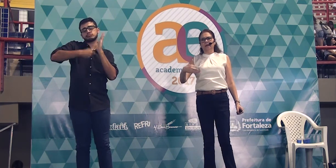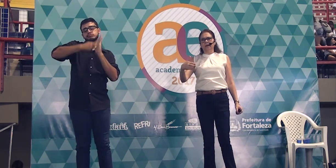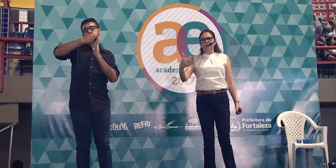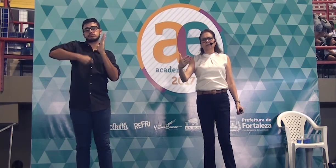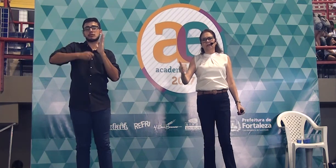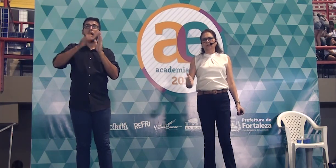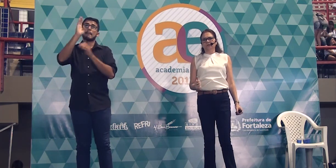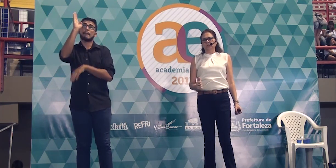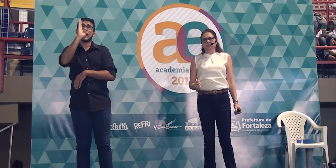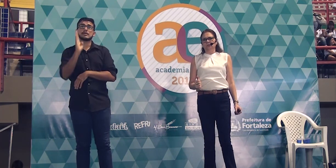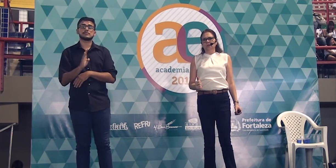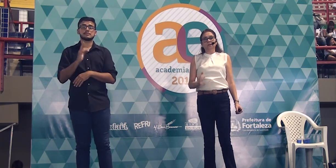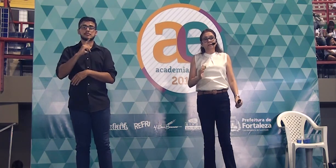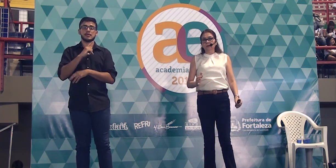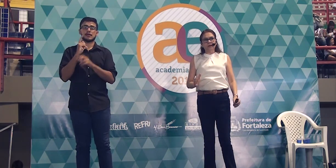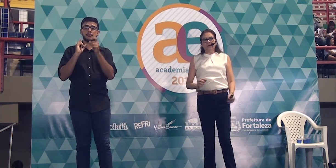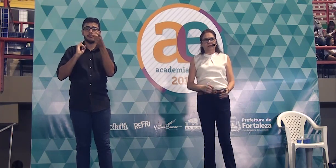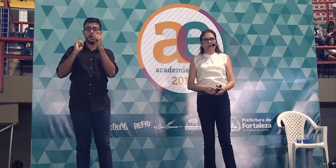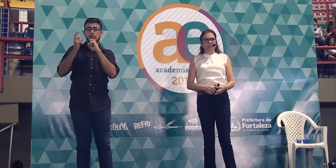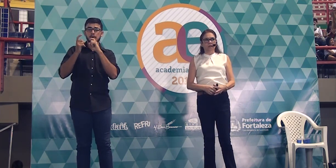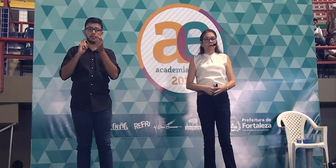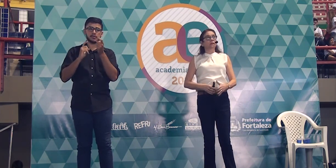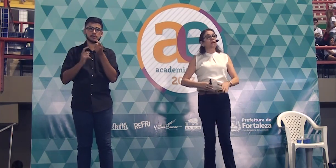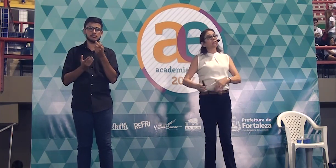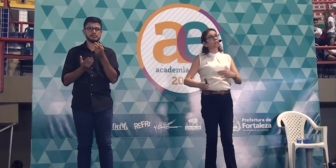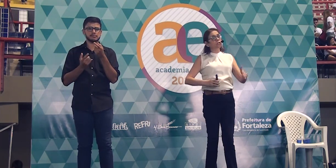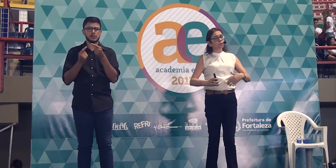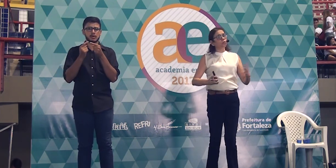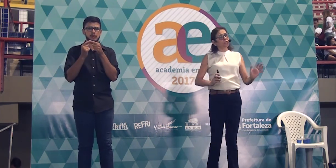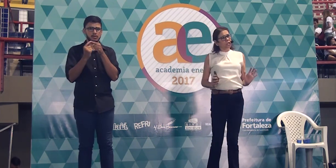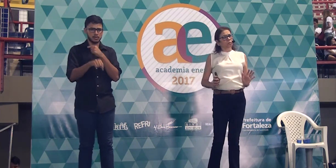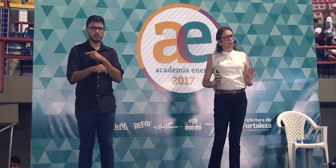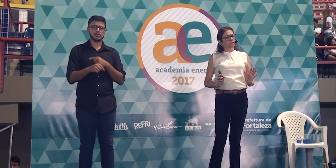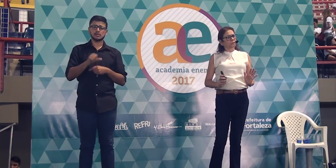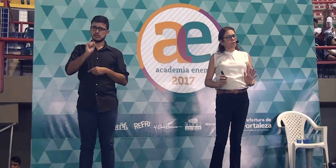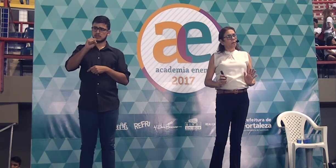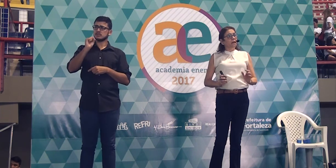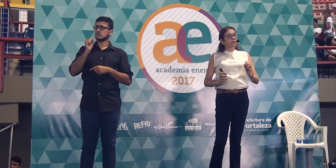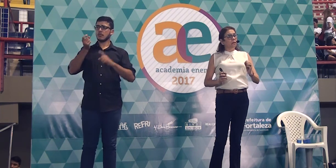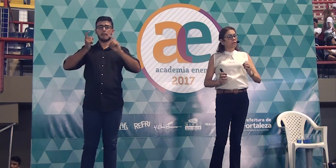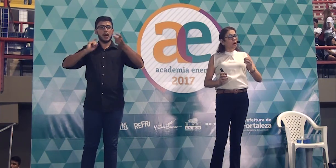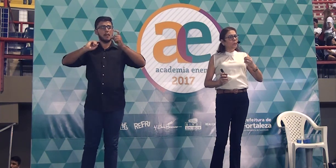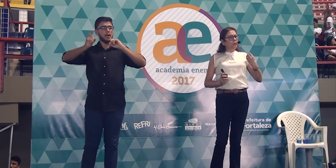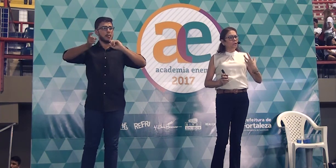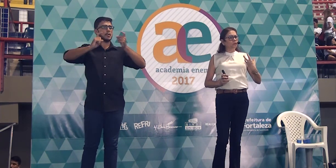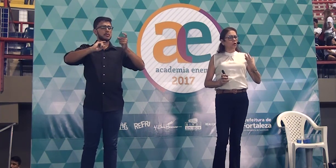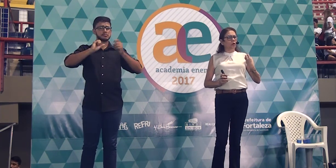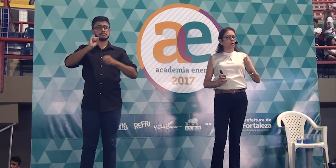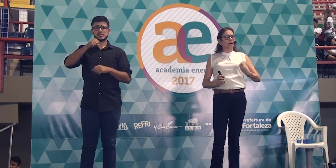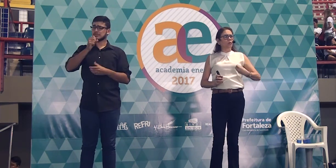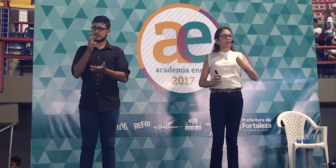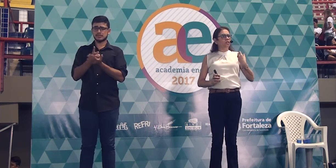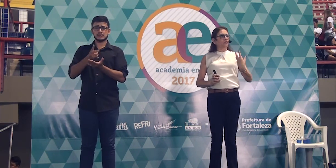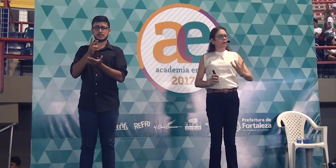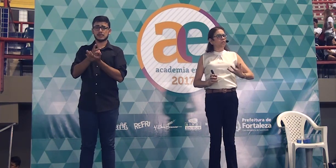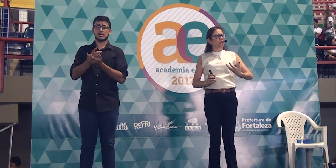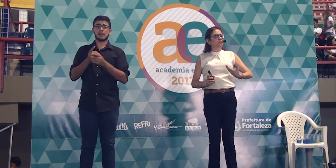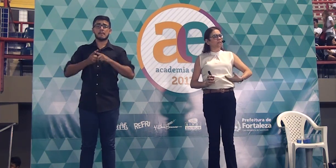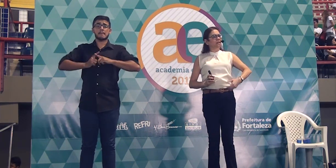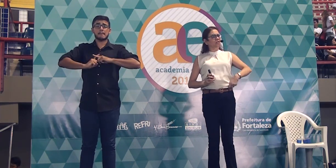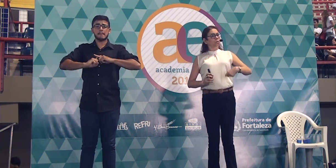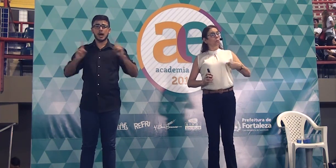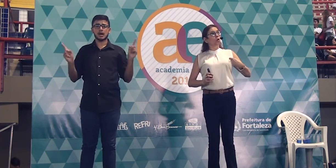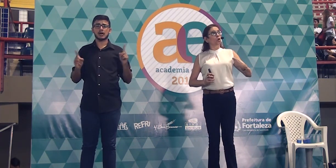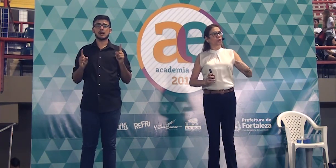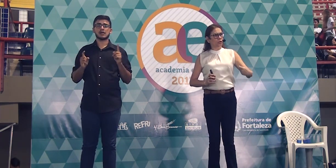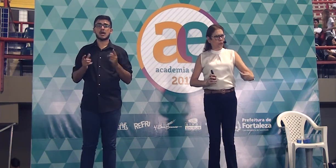no século XXI. Isso não é verdade. Tem se discutido. Mas eu não posso colocar o adverbo de